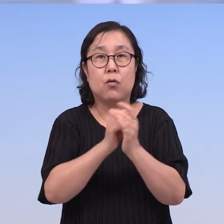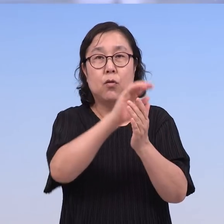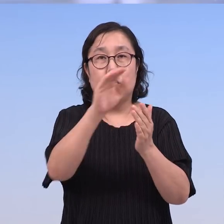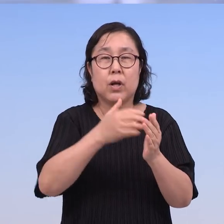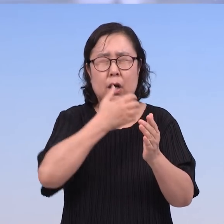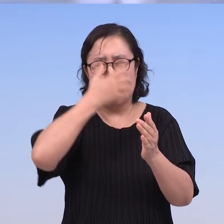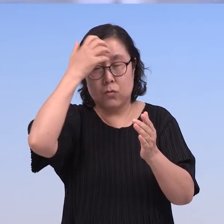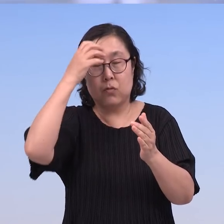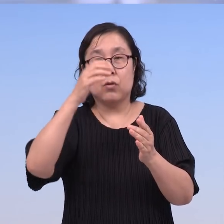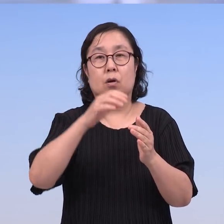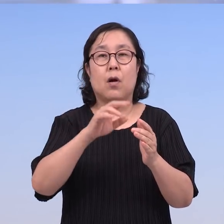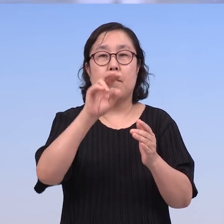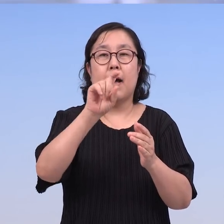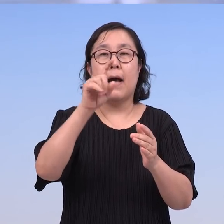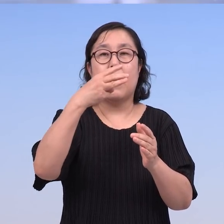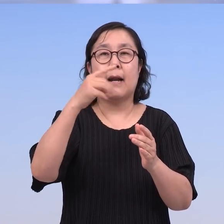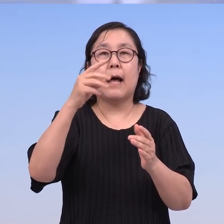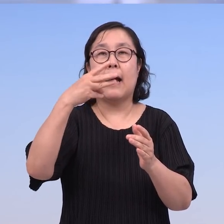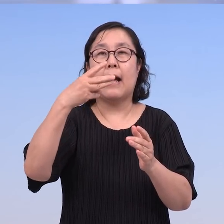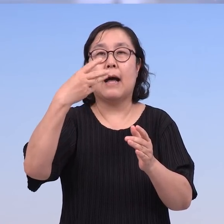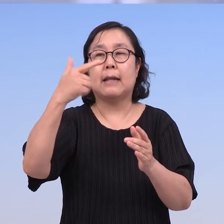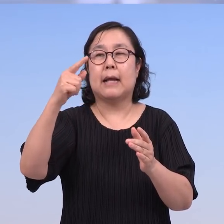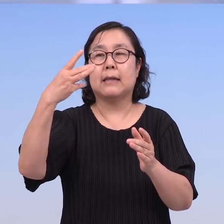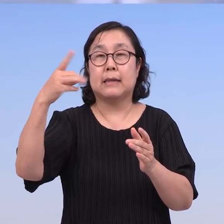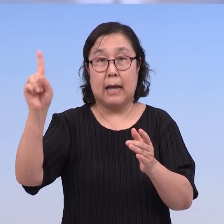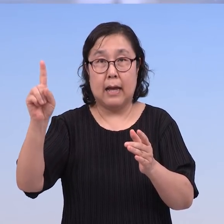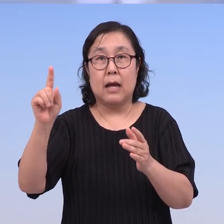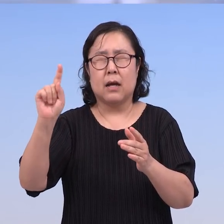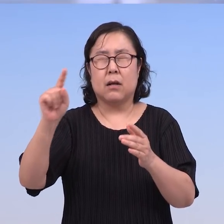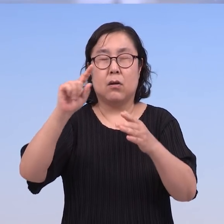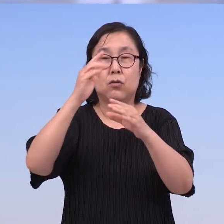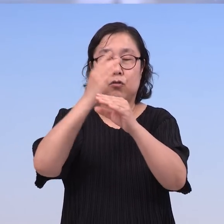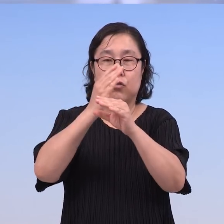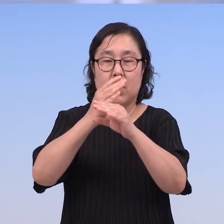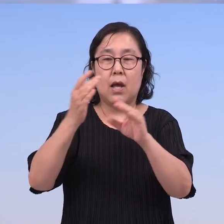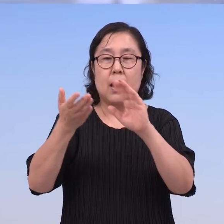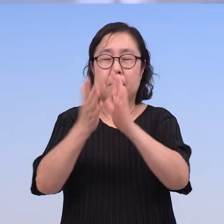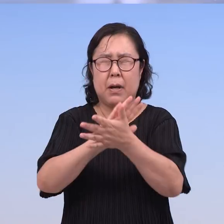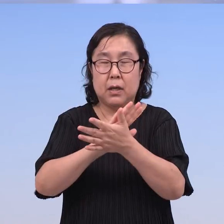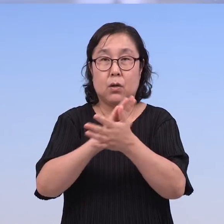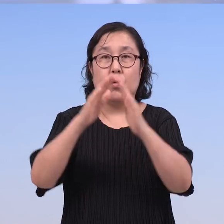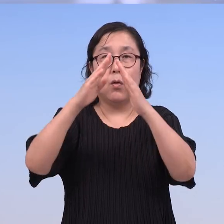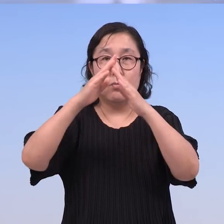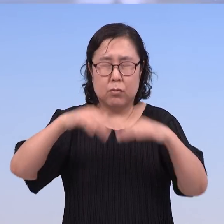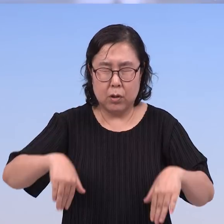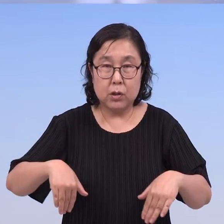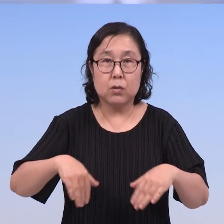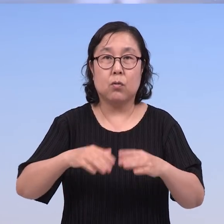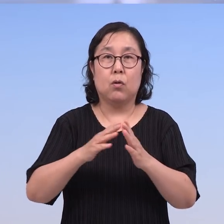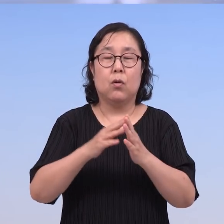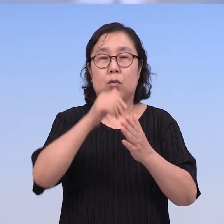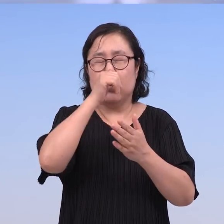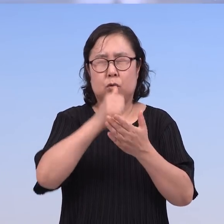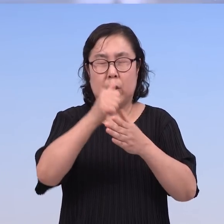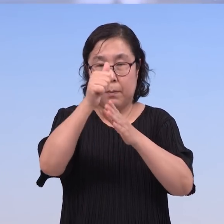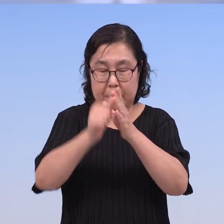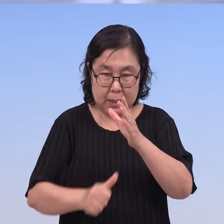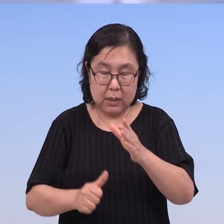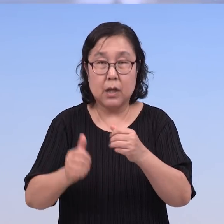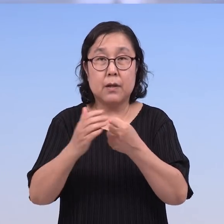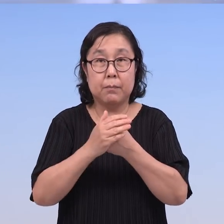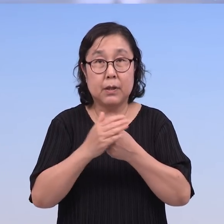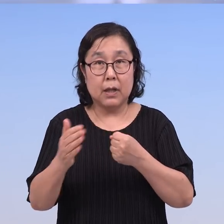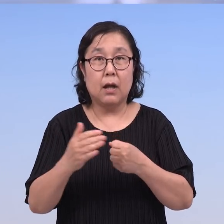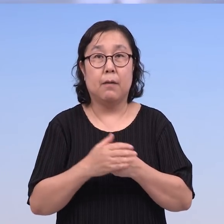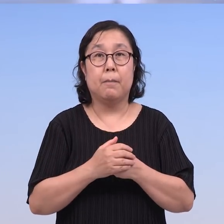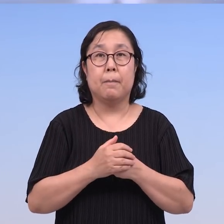사는 그 마라나타 아닙니까? 그러다가 변절하고, 그러다가 무너지고, 그러다가 타락하고,